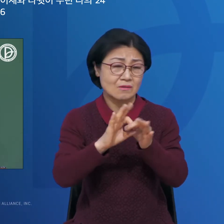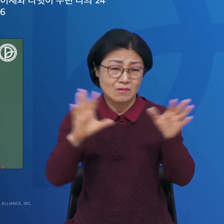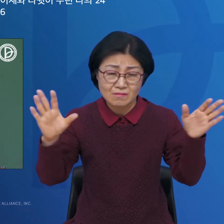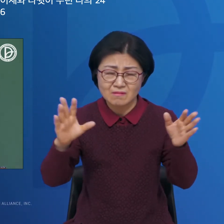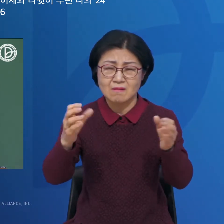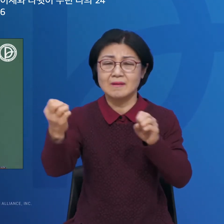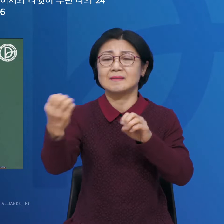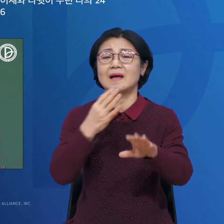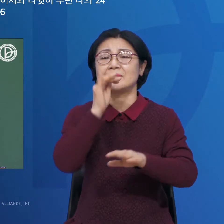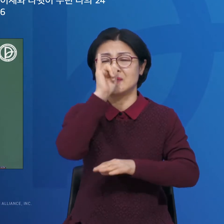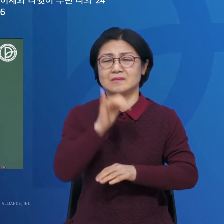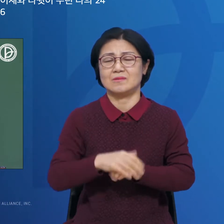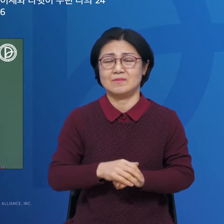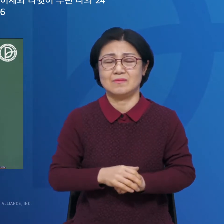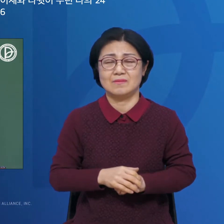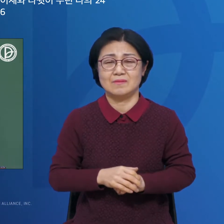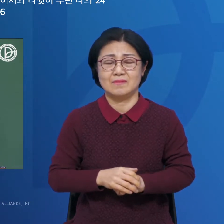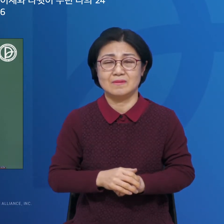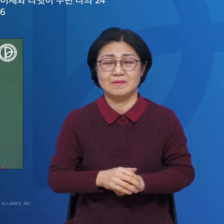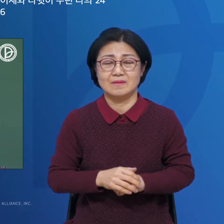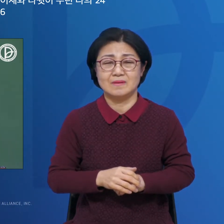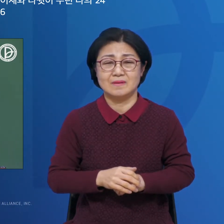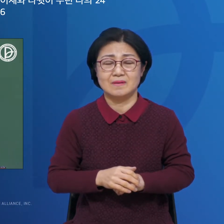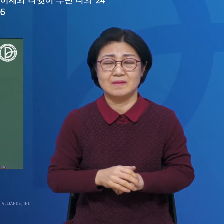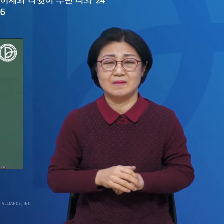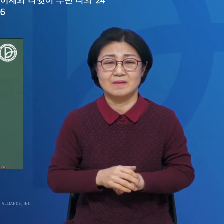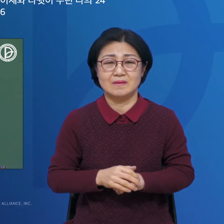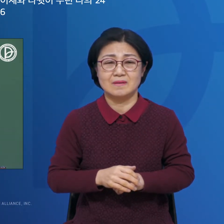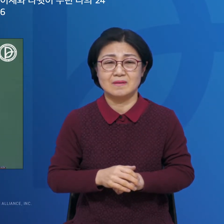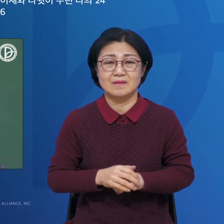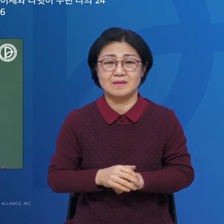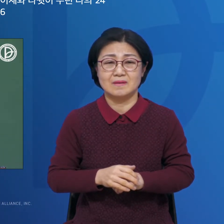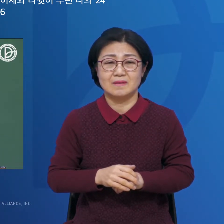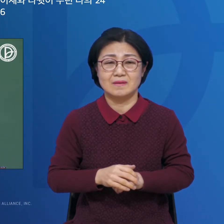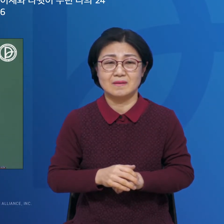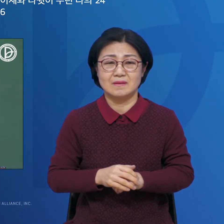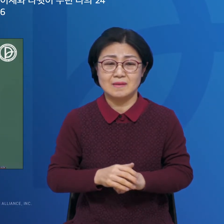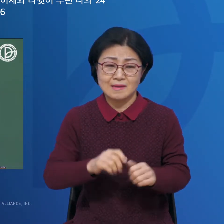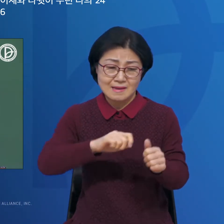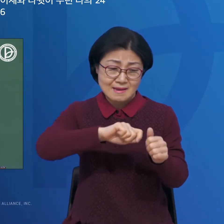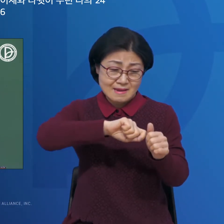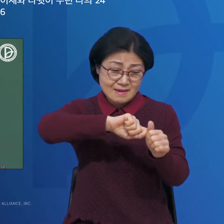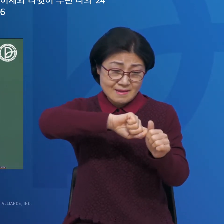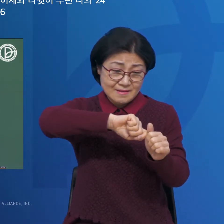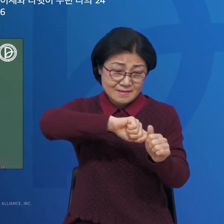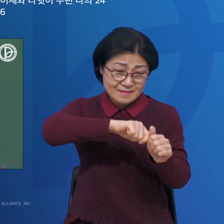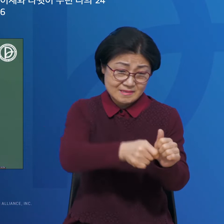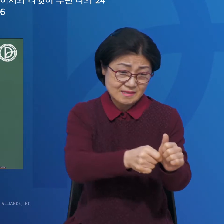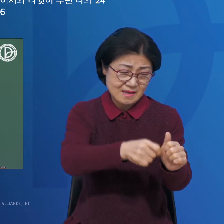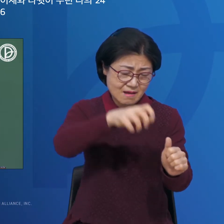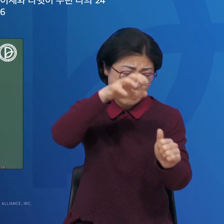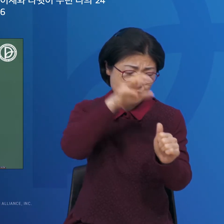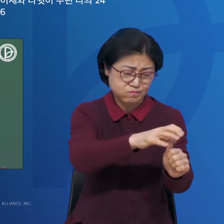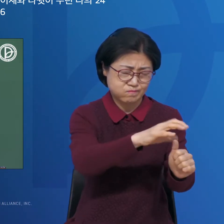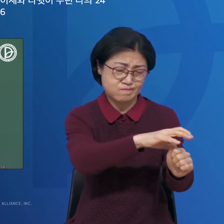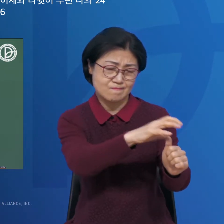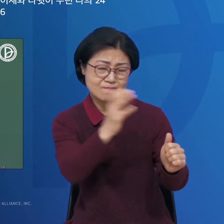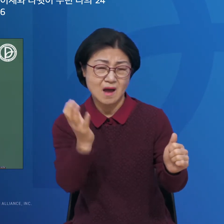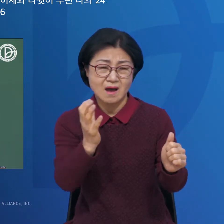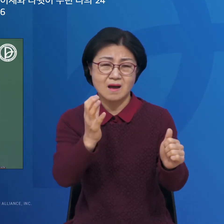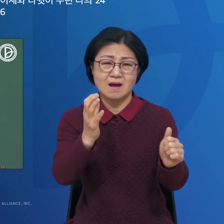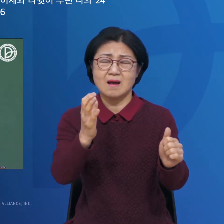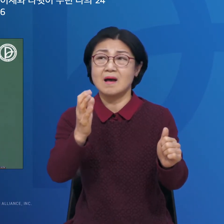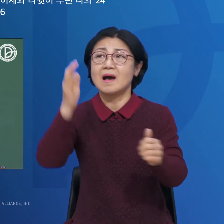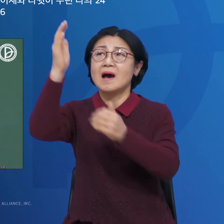an answer for that problem. 여러분에게 하나님이 재앙 속에 있지 않고 이런 축복할 걸 준비하셨다니까요. And so God has